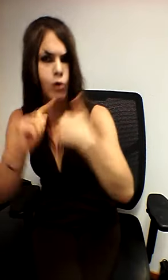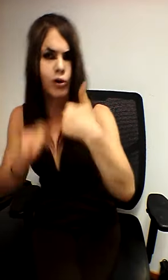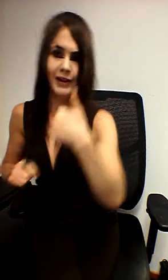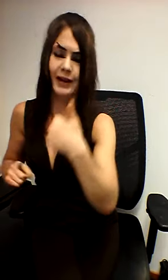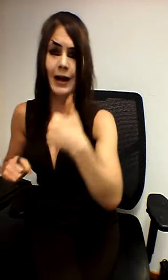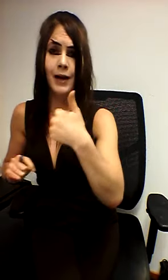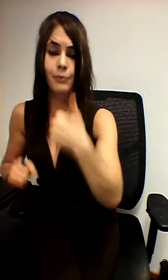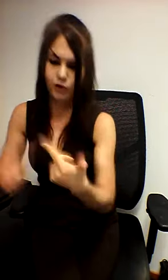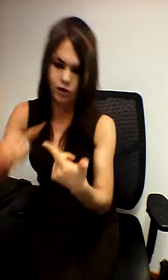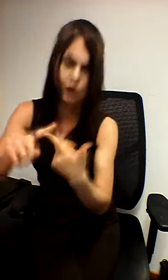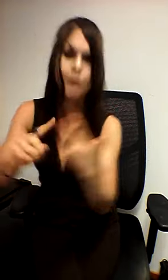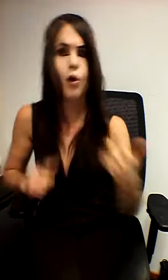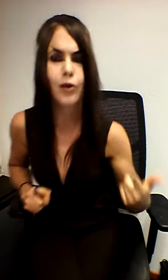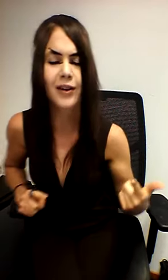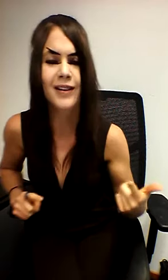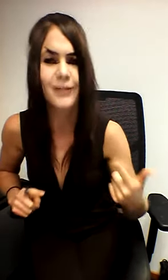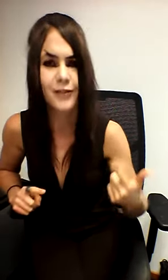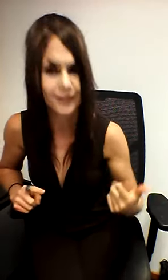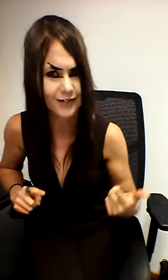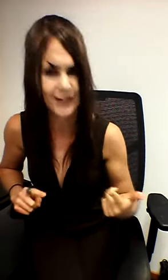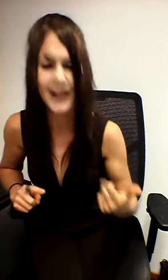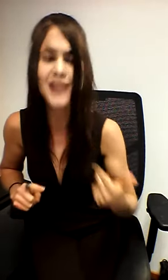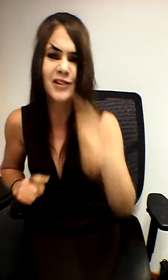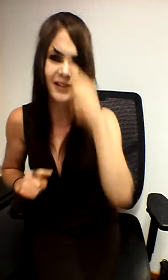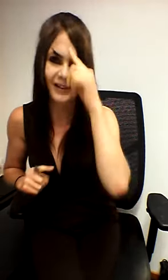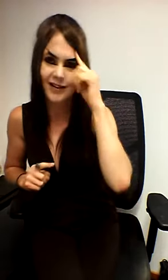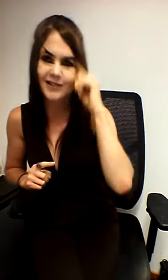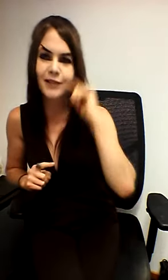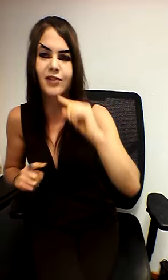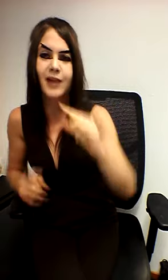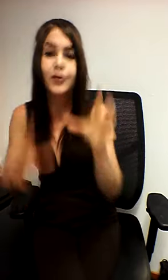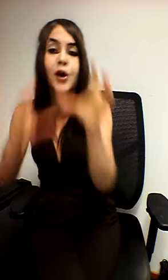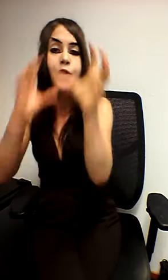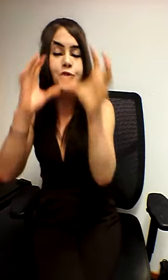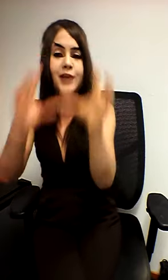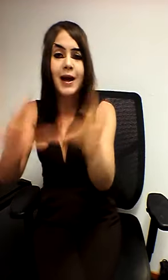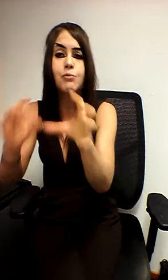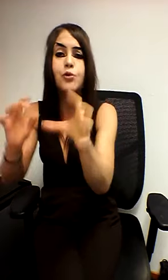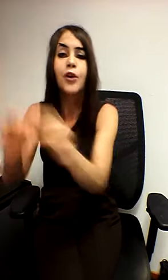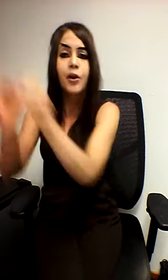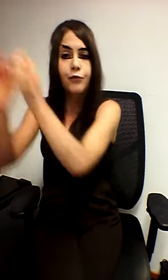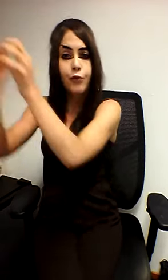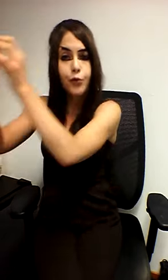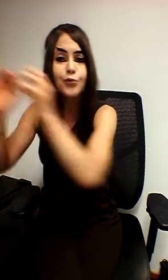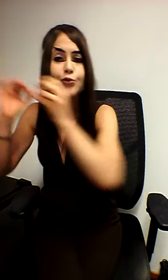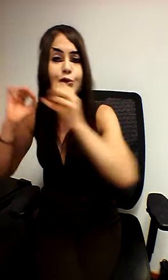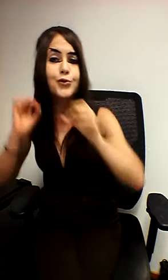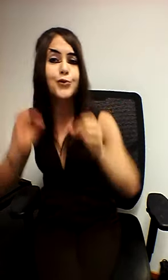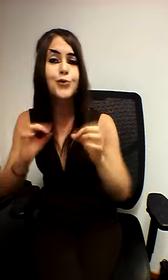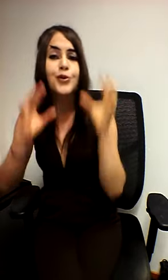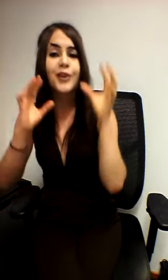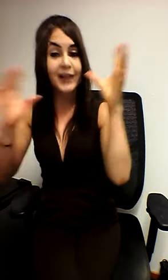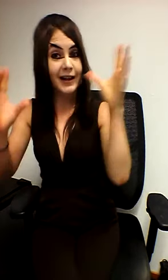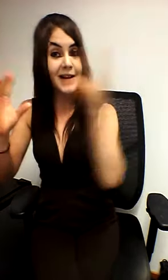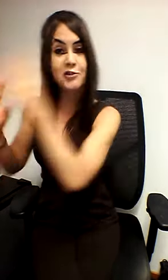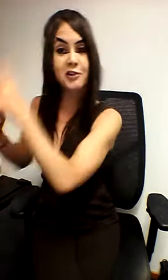hoge lichamelijke of hoge geestelijke activiteit. Dus jij moet voldoende uren geestelijke